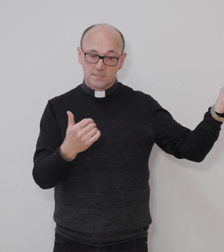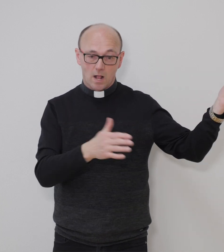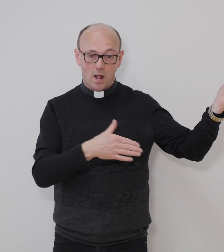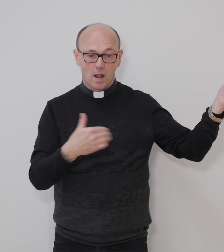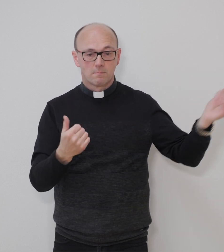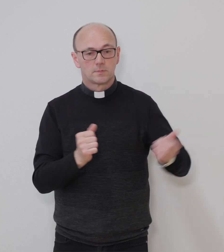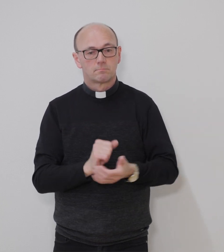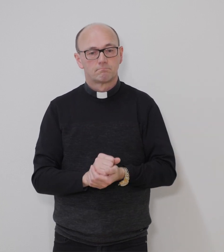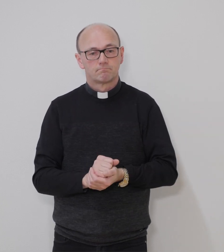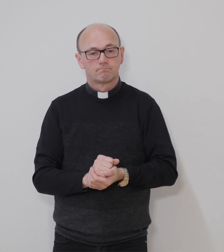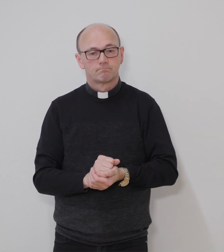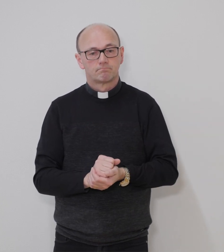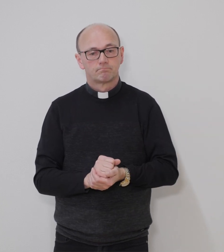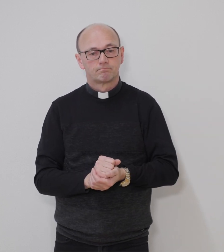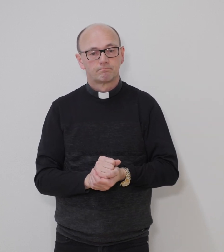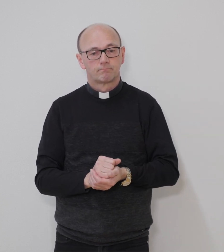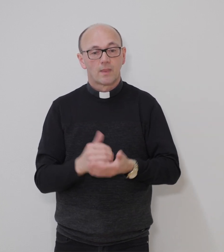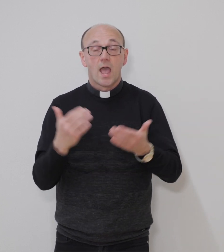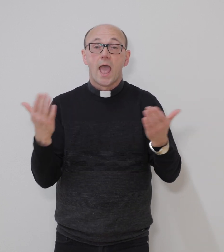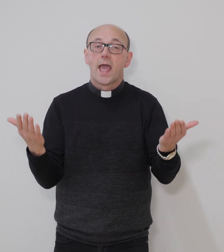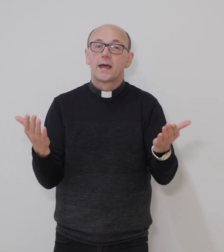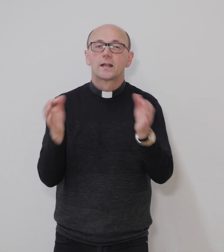Wir hören aus dem Buch der Psalmen.